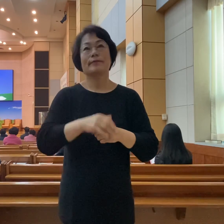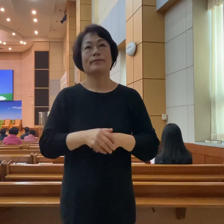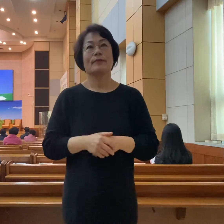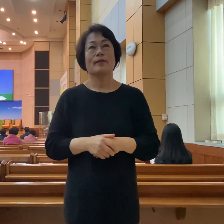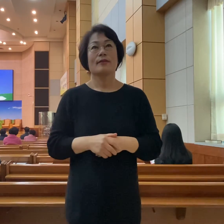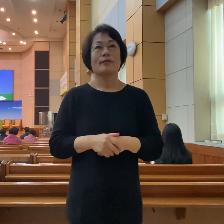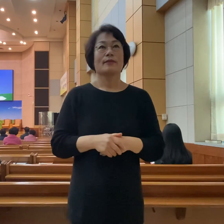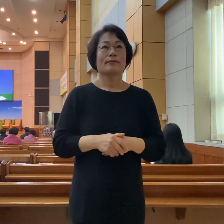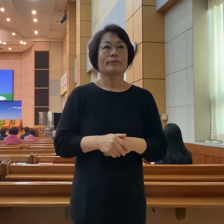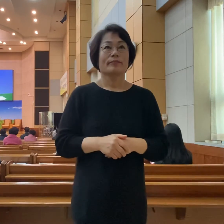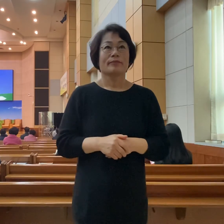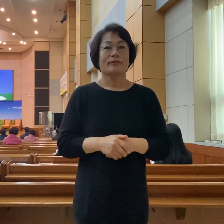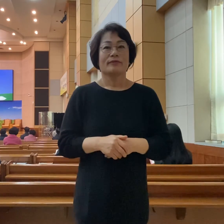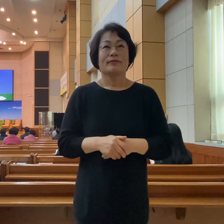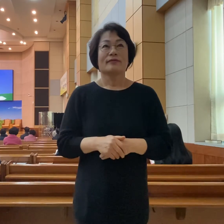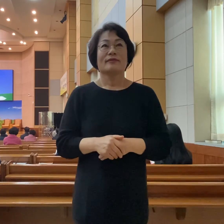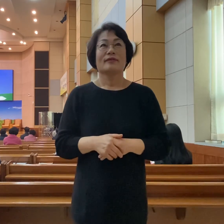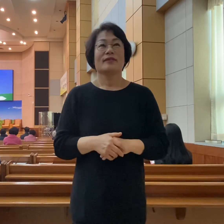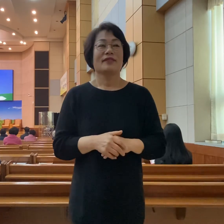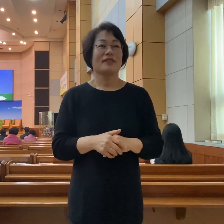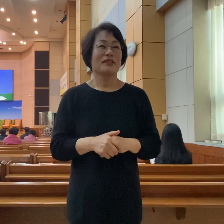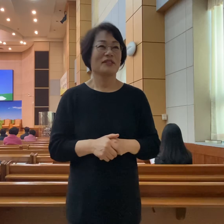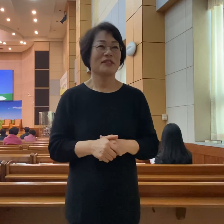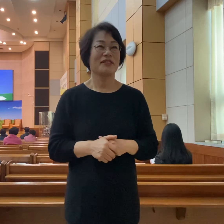얼마나 고기를 좋아했어요.